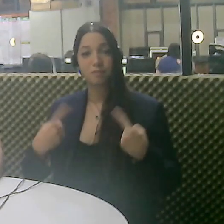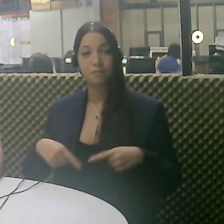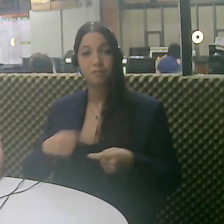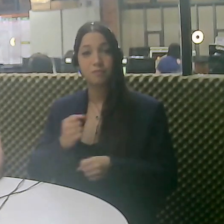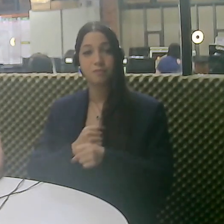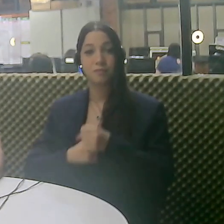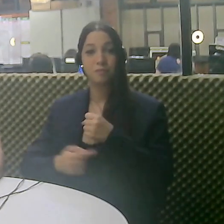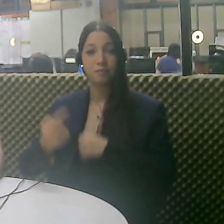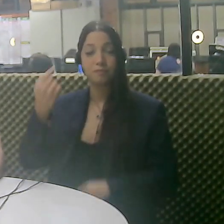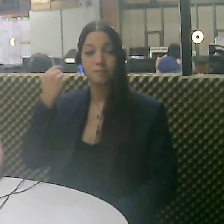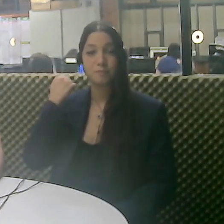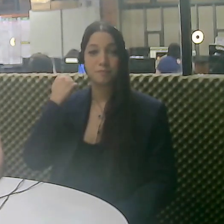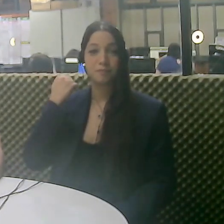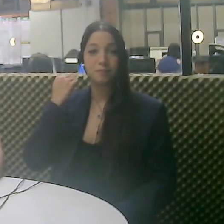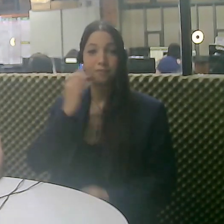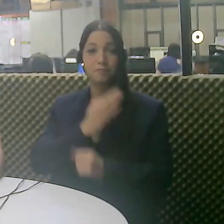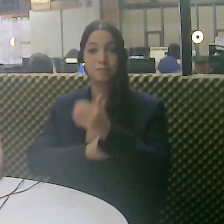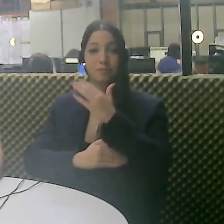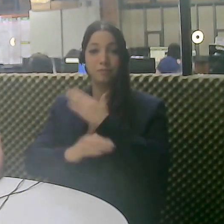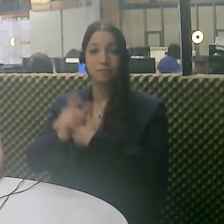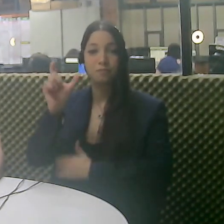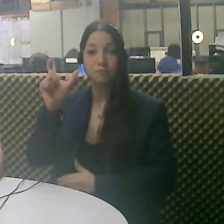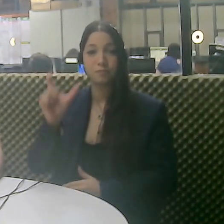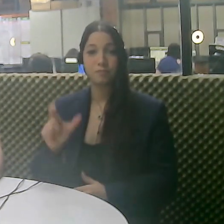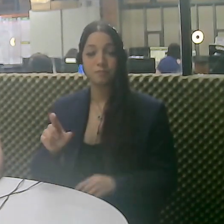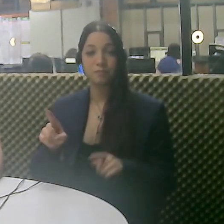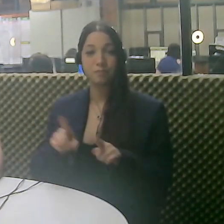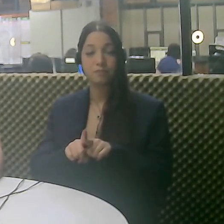ano passado. O paratleta, inclusive,